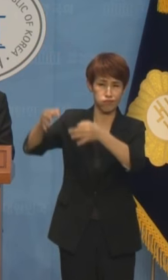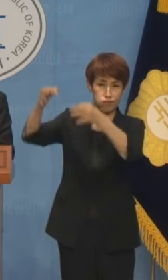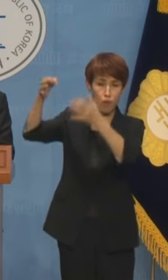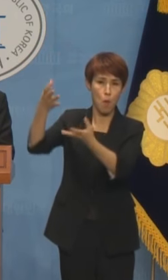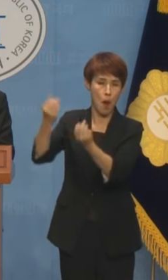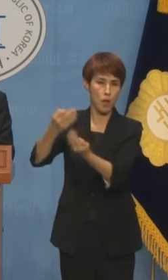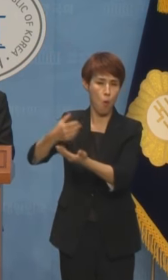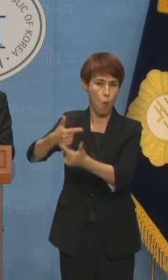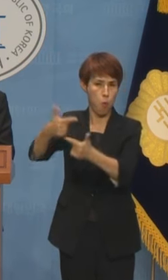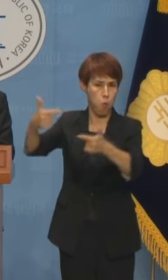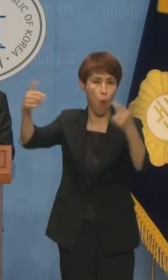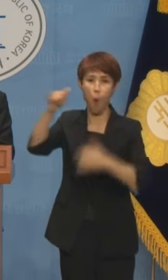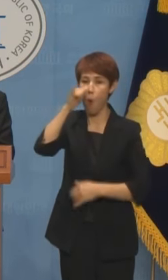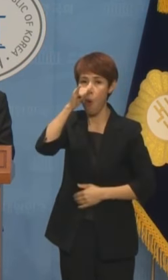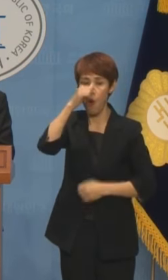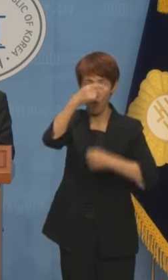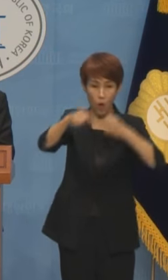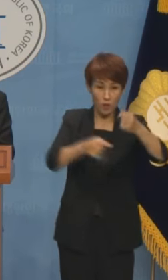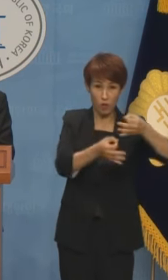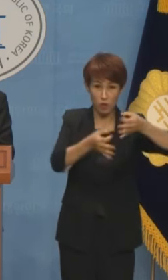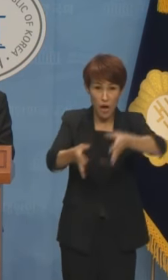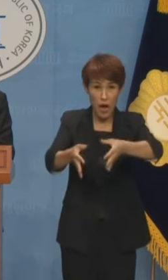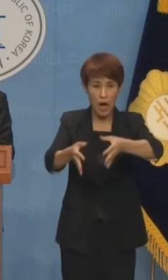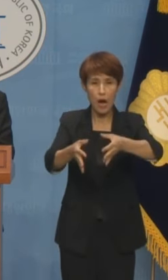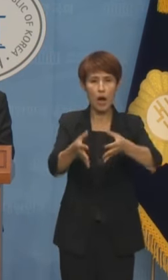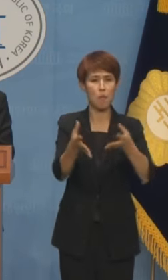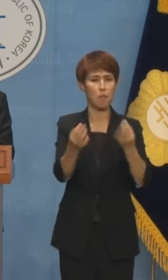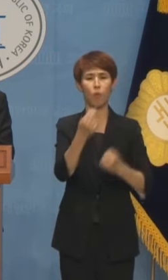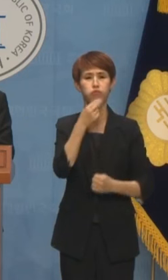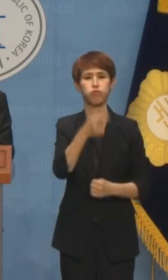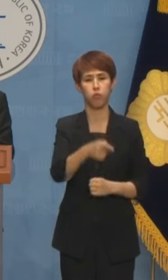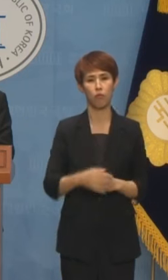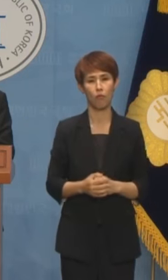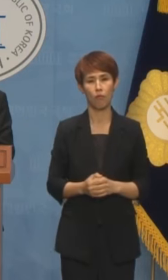반면 원전 투자의 비중은 제자리 걸음 수준입니다.